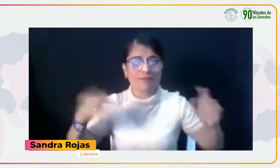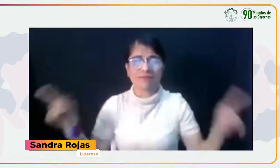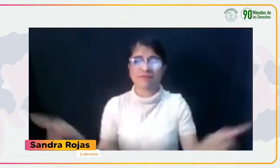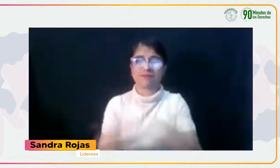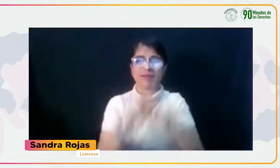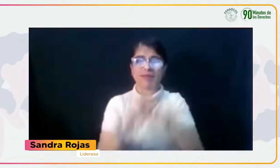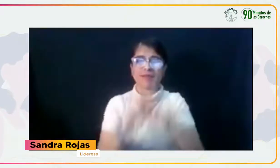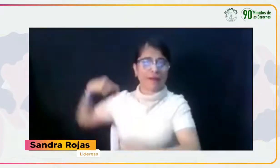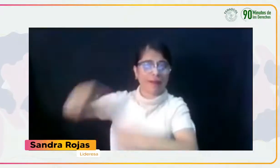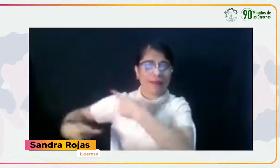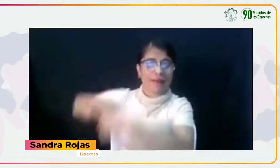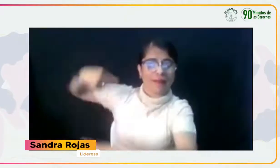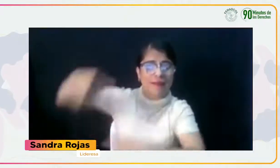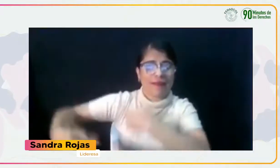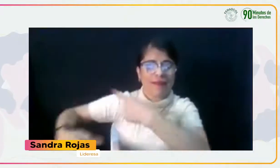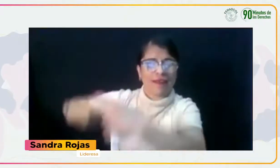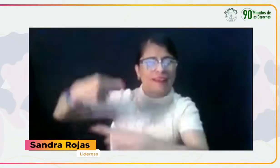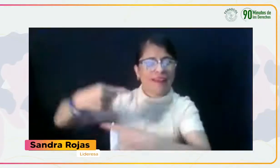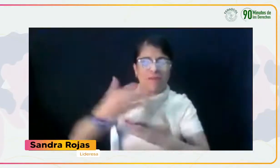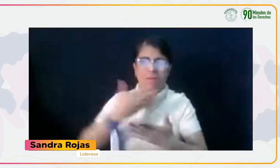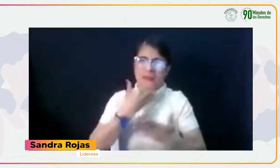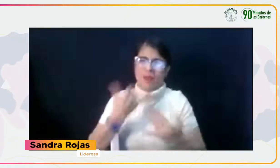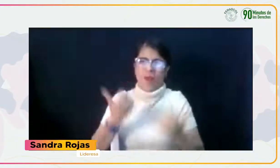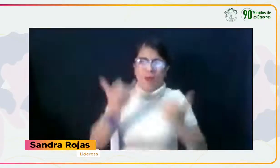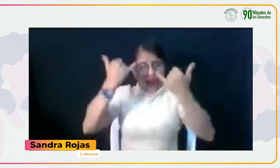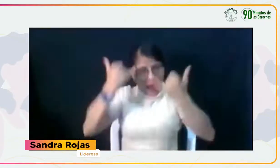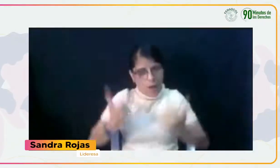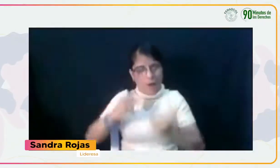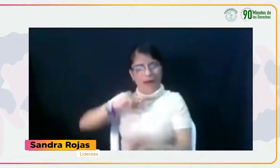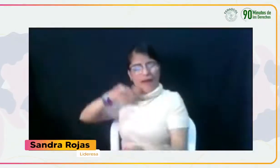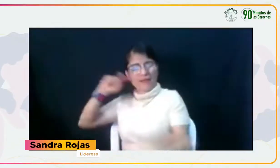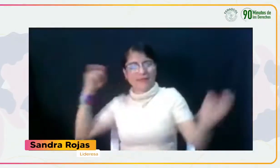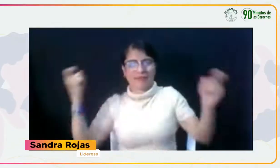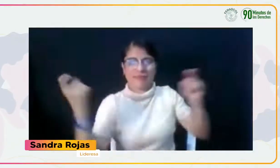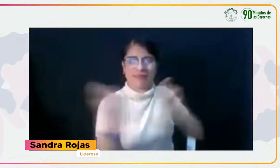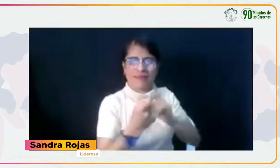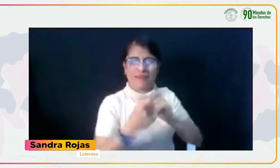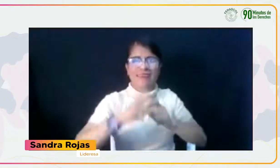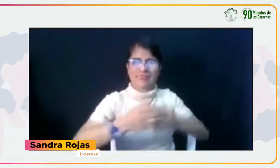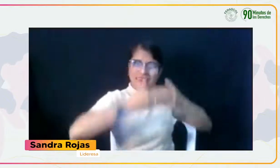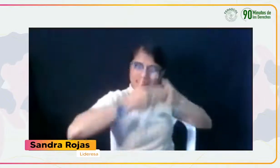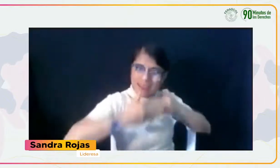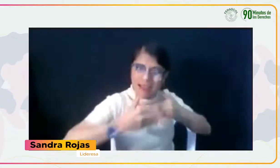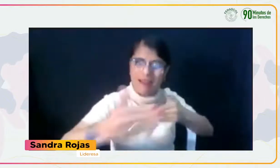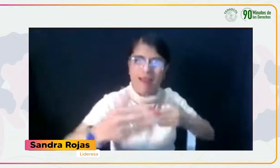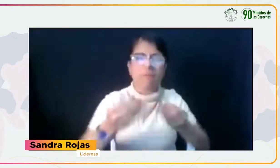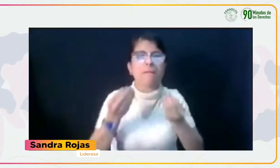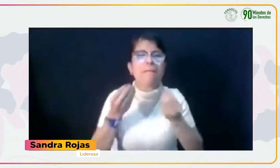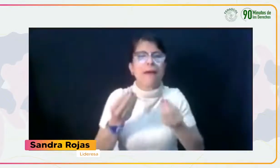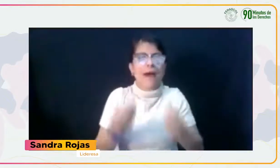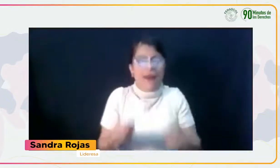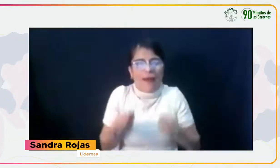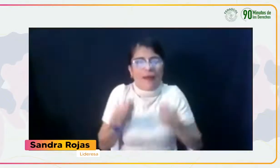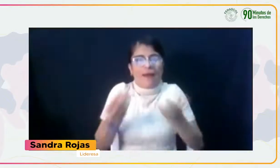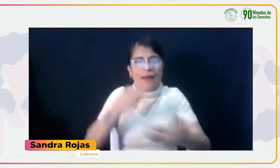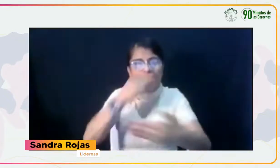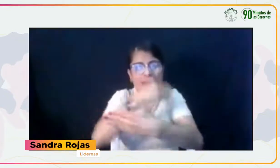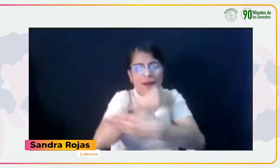también construir y estar unificados? Y no, volvemos a lo mismo que es también esos conflictos internos que no nos